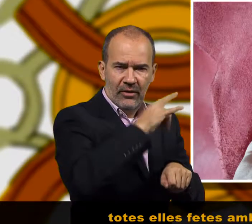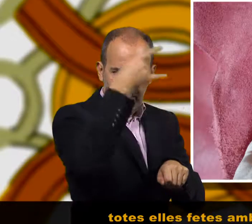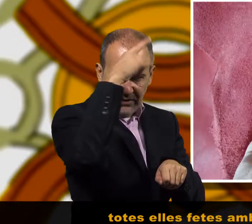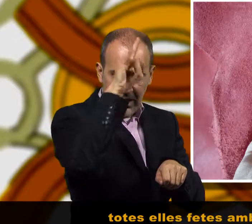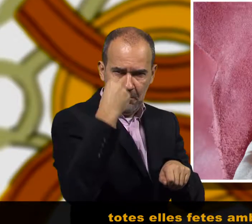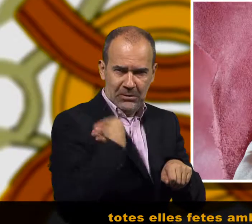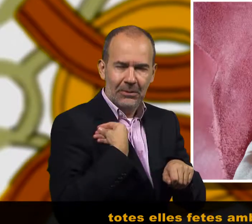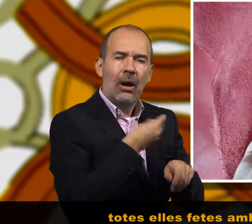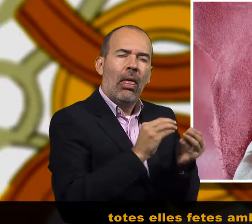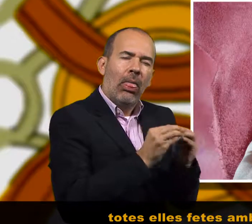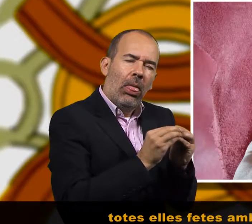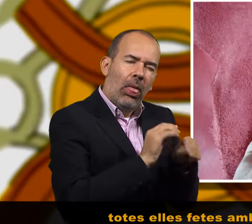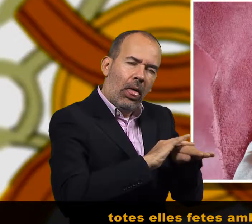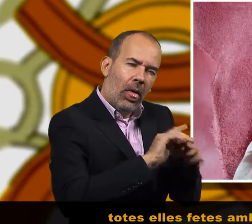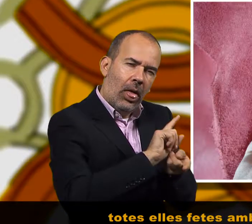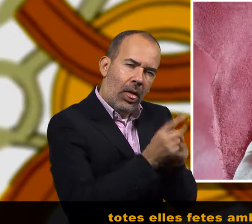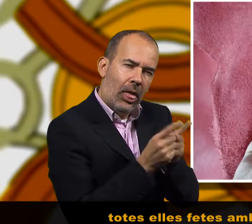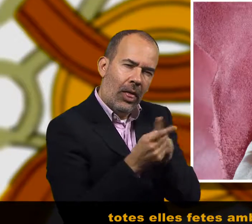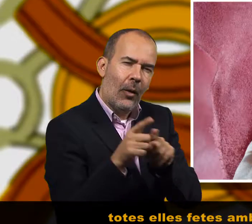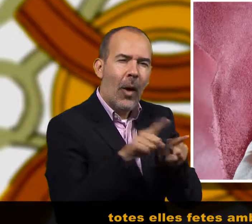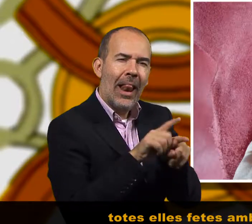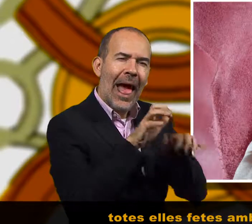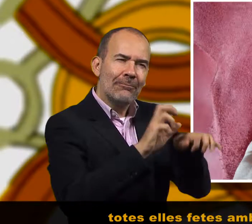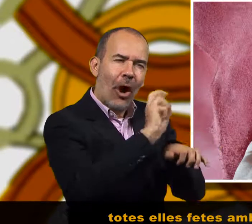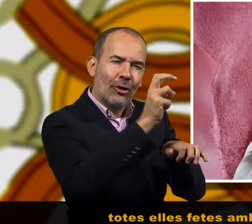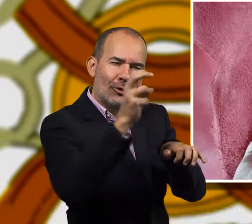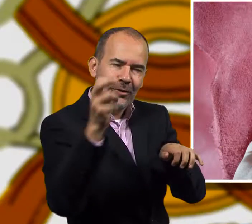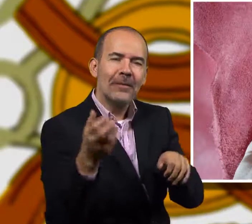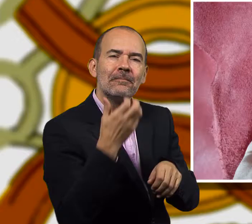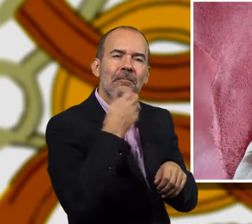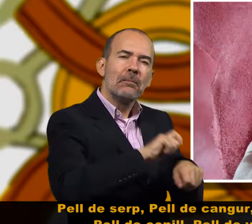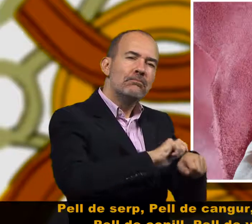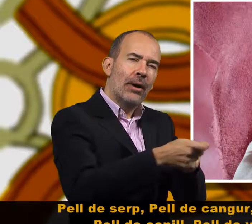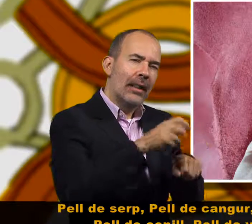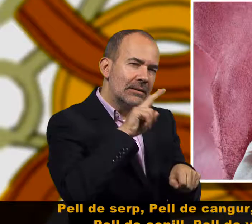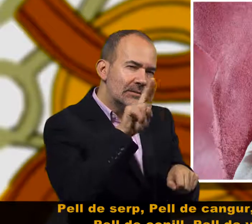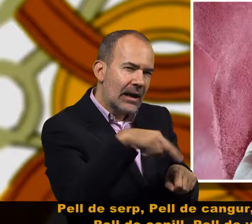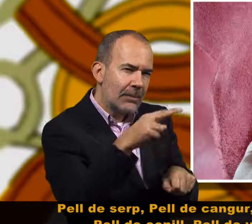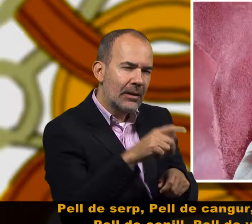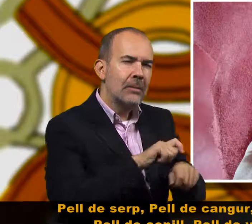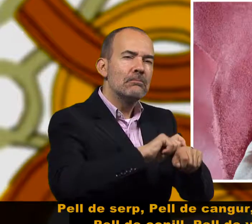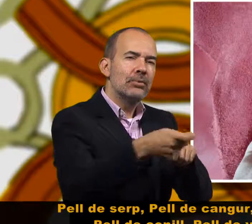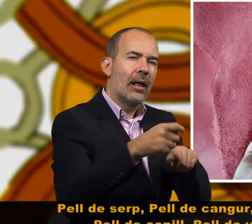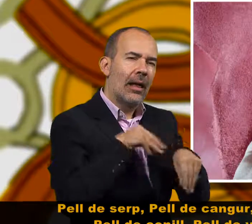belda serpa belda kangur el del salmón